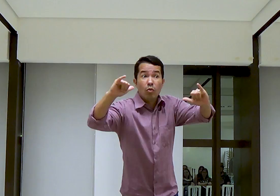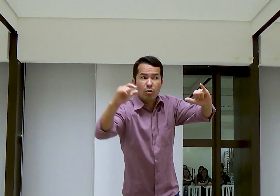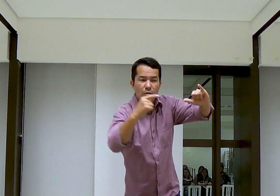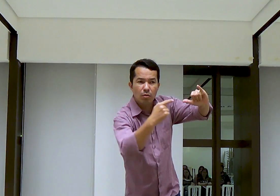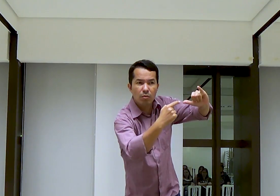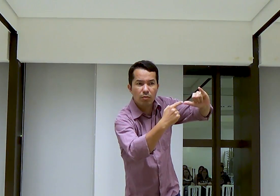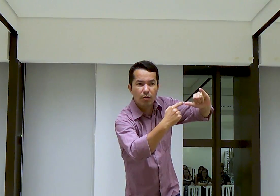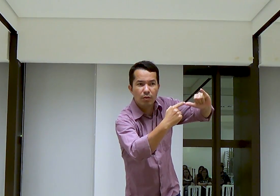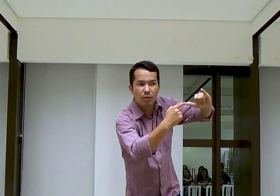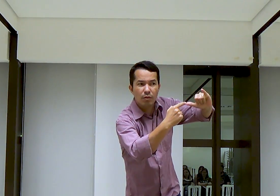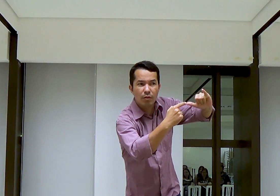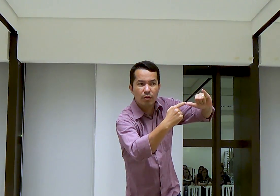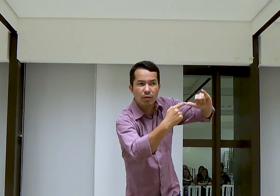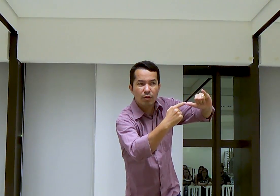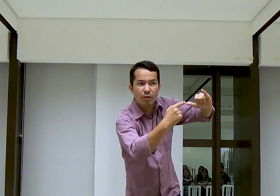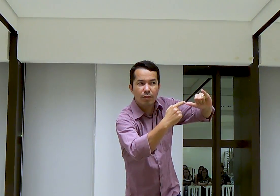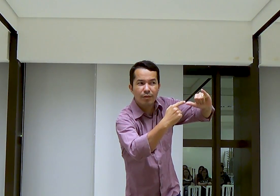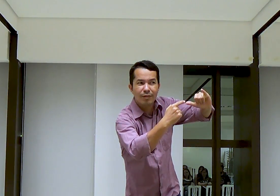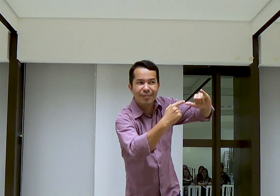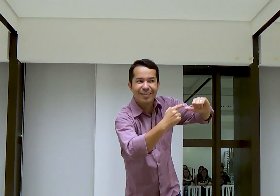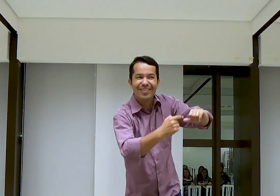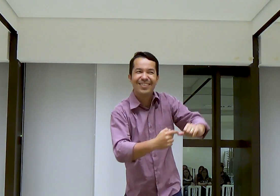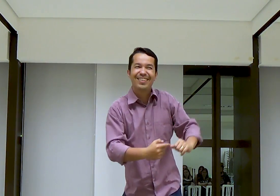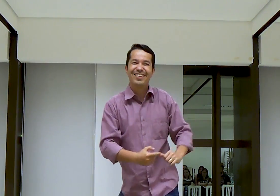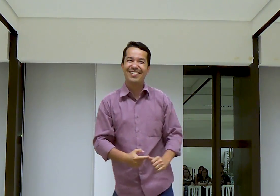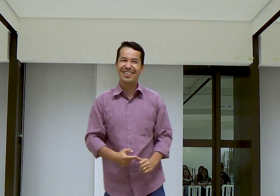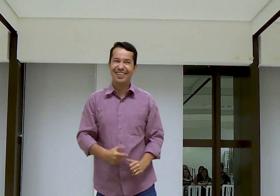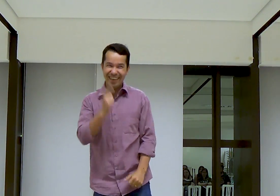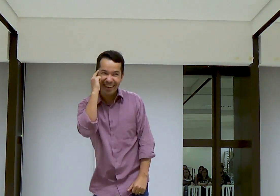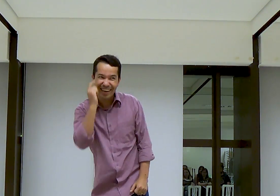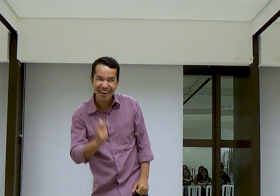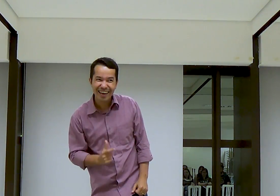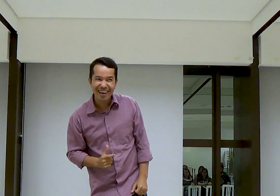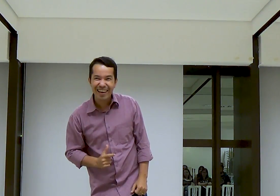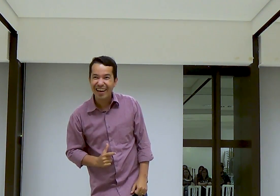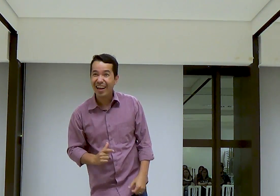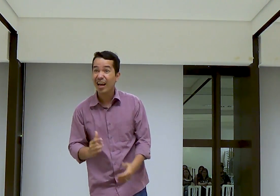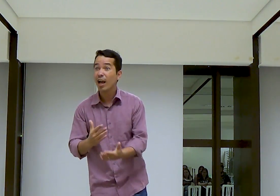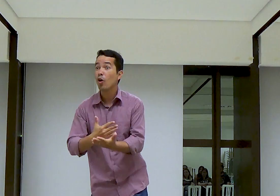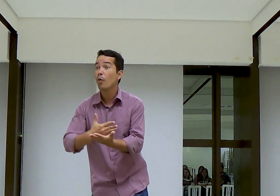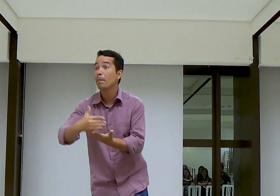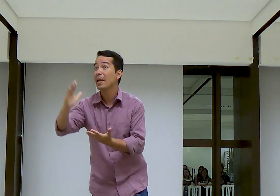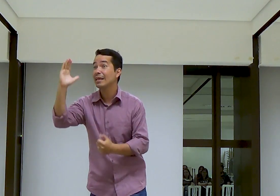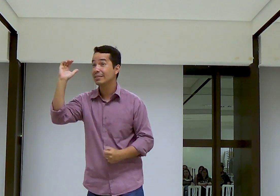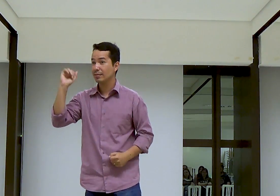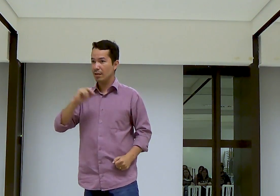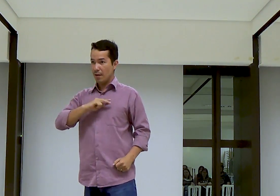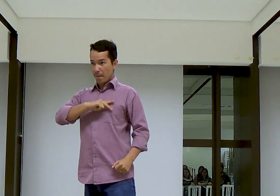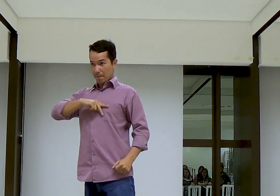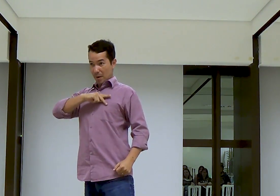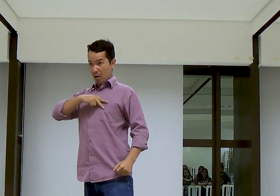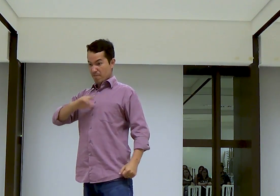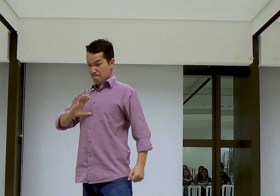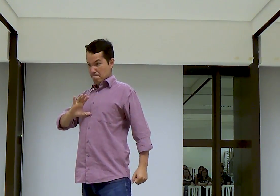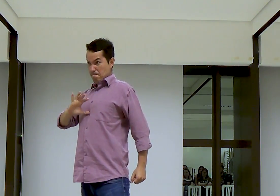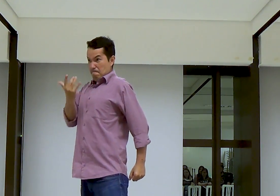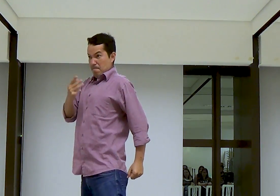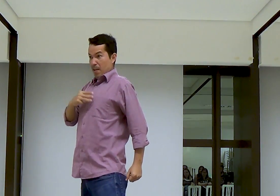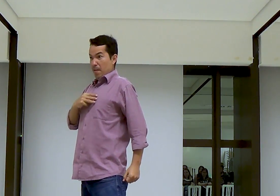E Paulo fala: puxa, como assim? Ele falou comigo e eu preciso anunciar, entendeu? Começa ali, Paulo, então,